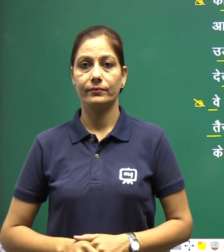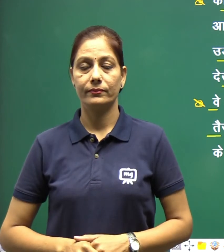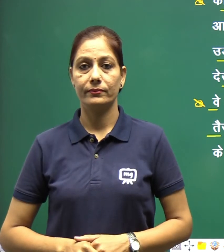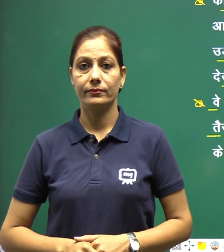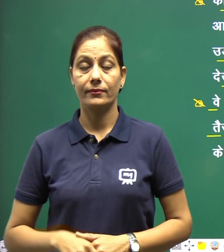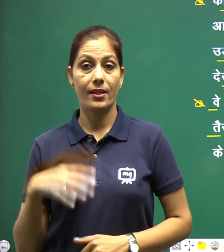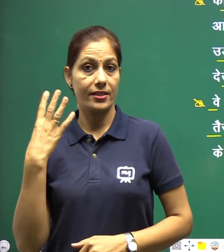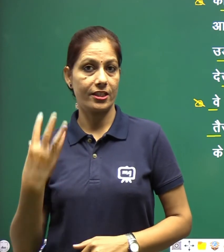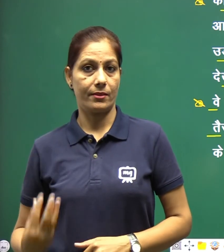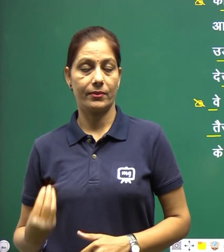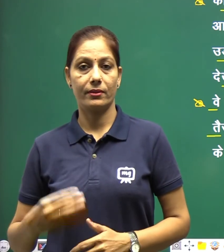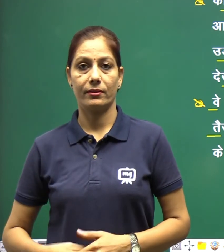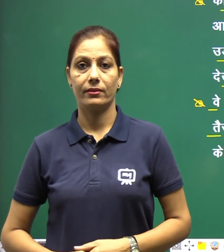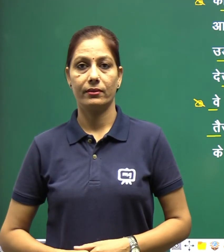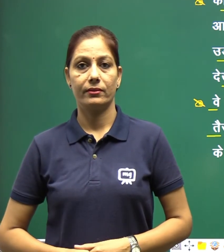सांझ की